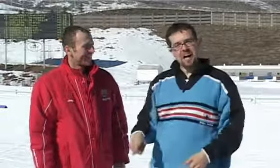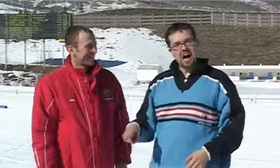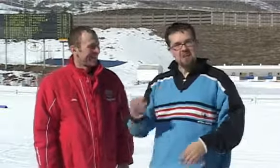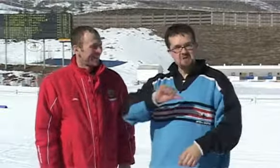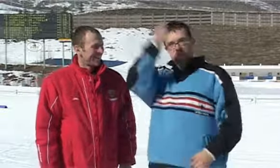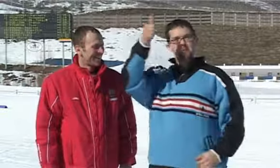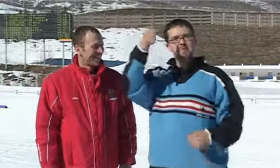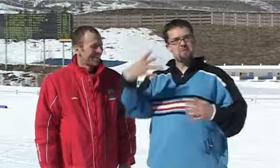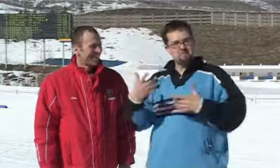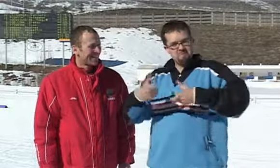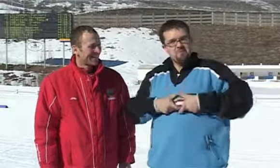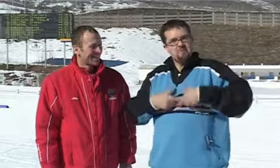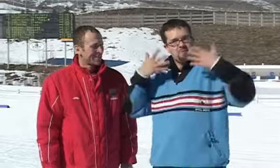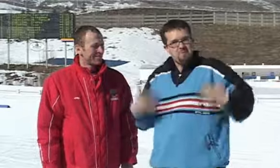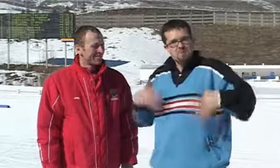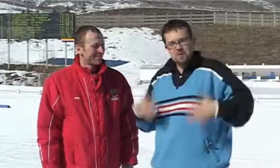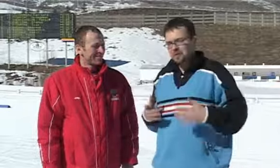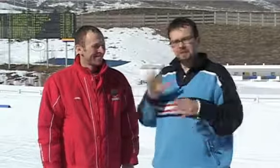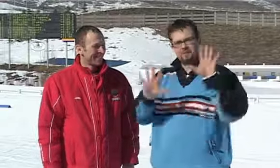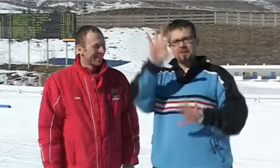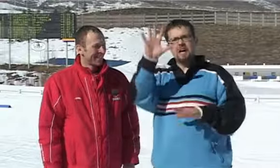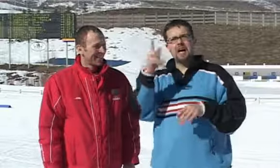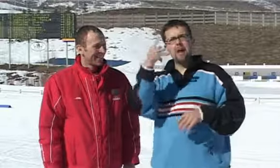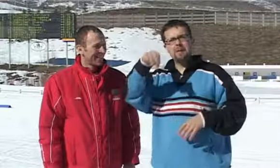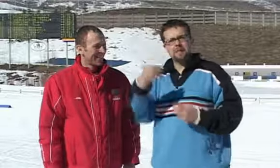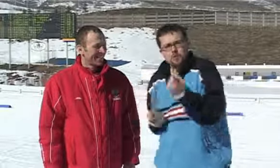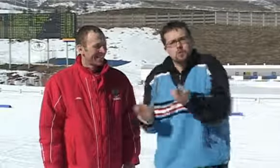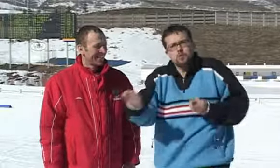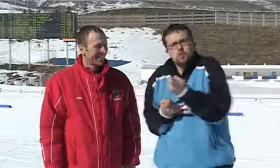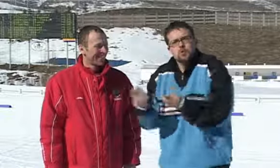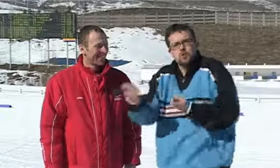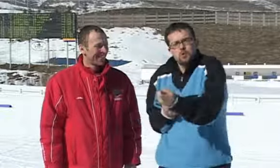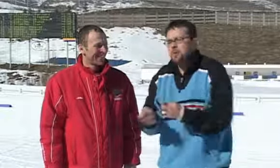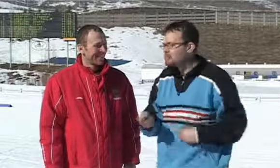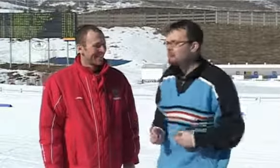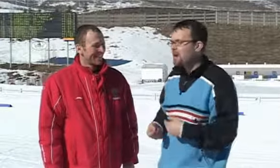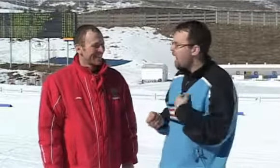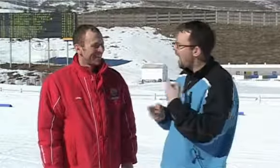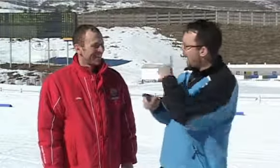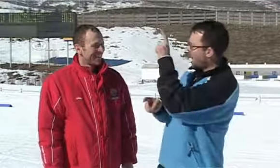Okay, hier haben wir den ersten Platz von Russland neben mir im Langlauf, 15